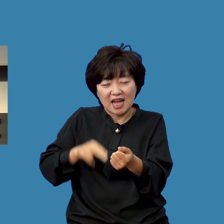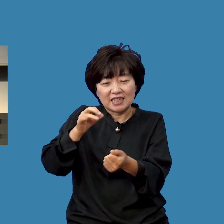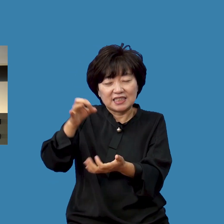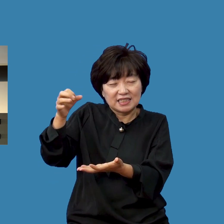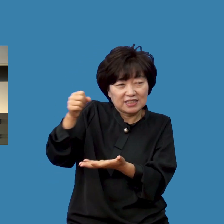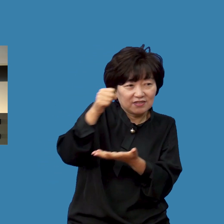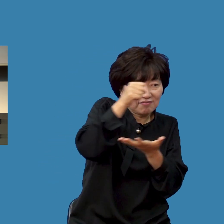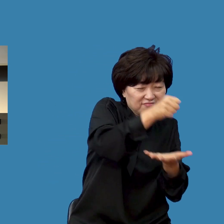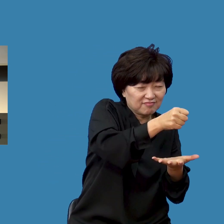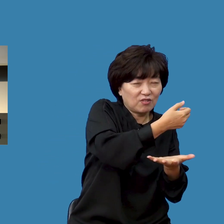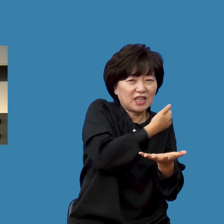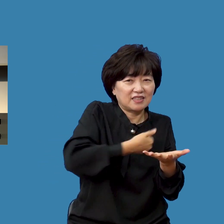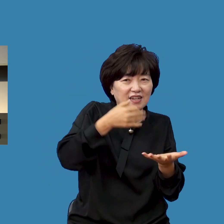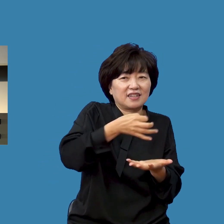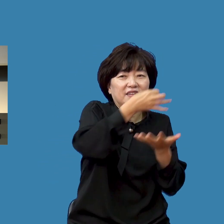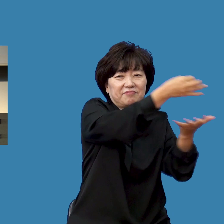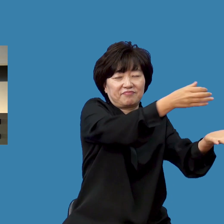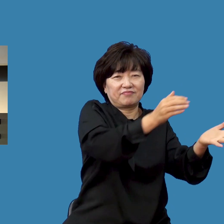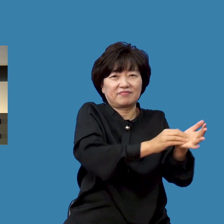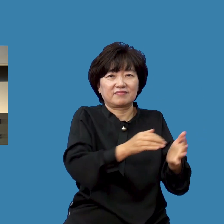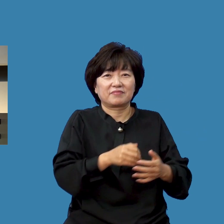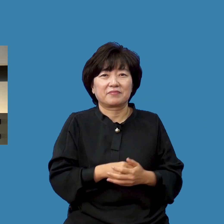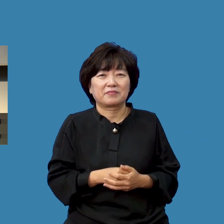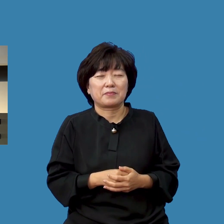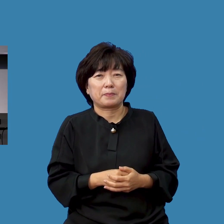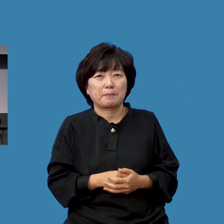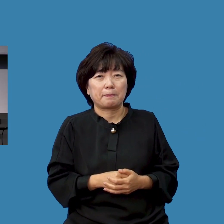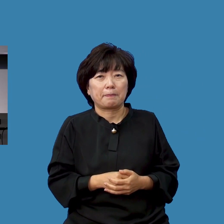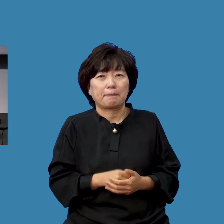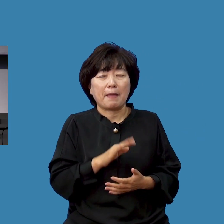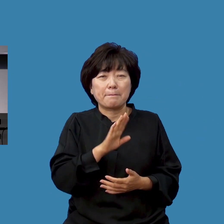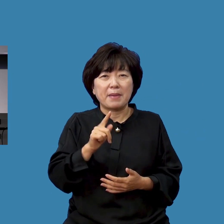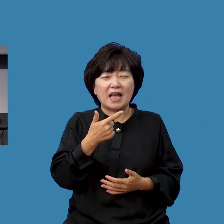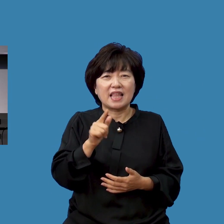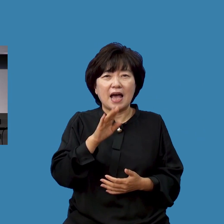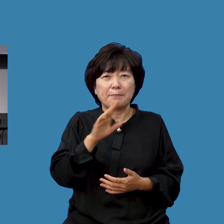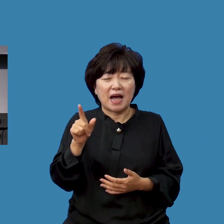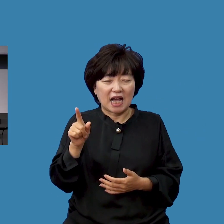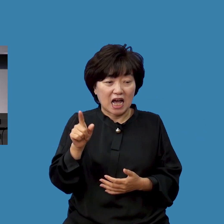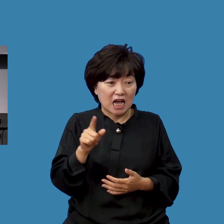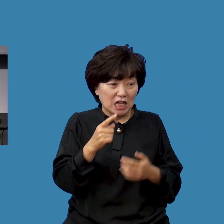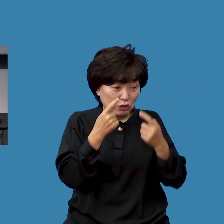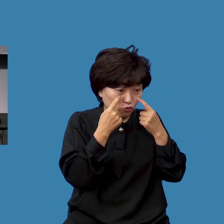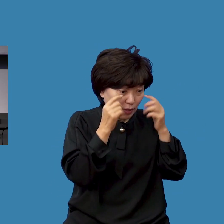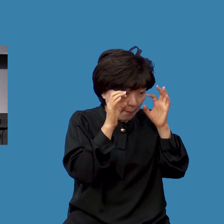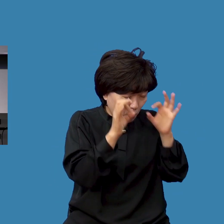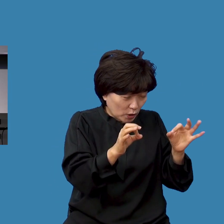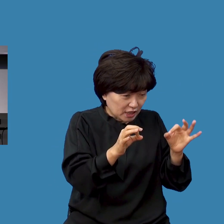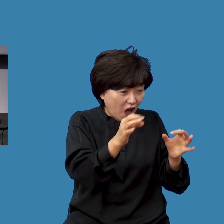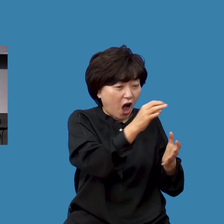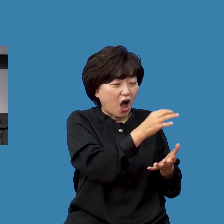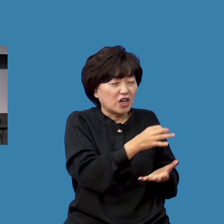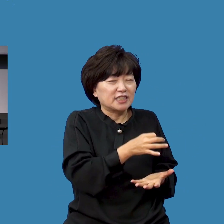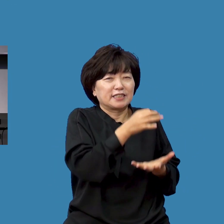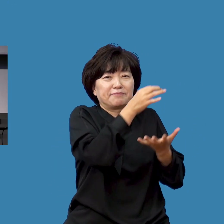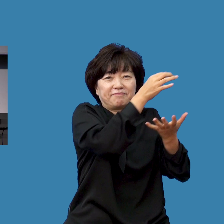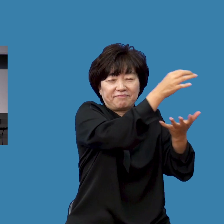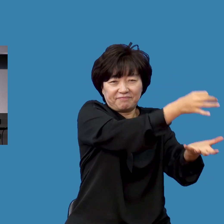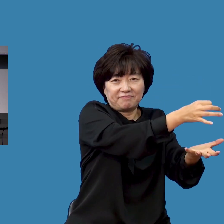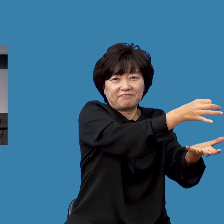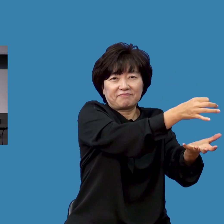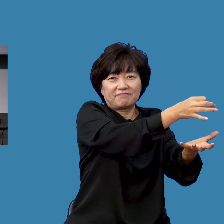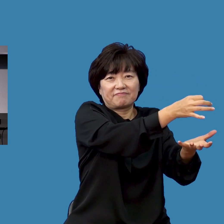가지고 사도들의 발 앞에 두니라. 자, 이게 이 바나바가요, 눈에 보이는 헌금이라고 하는 뭔가를